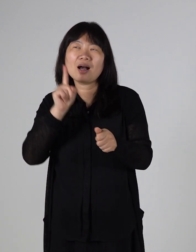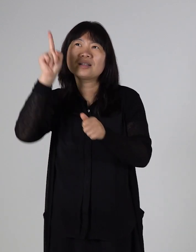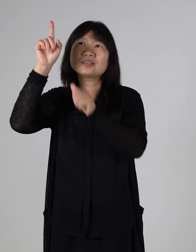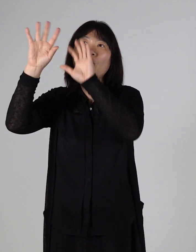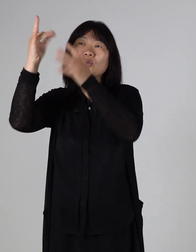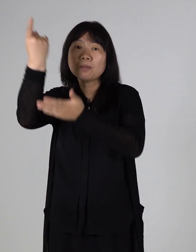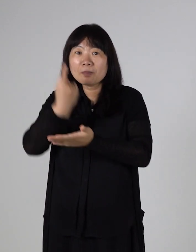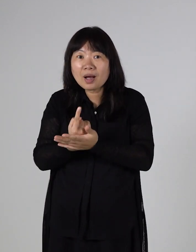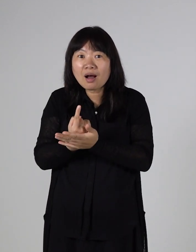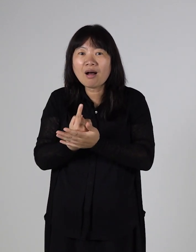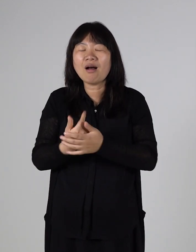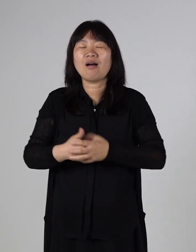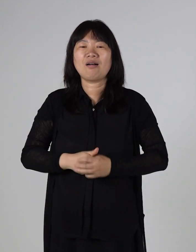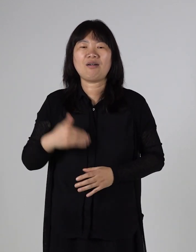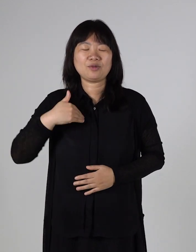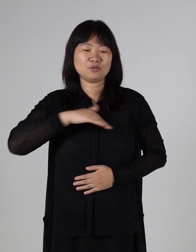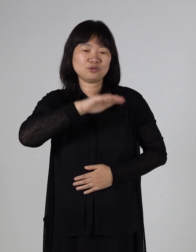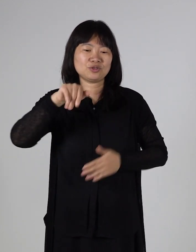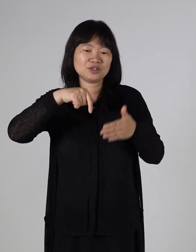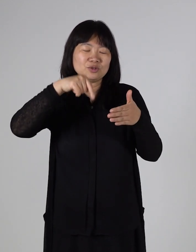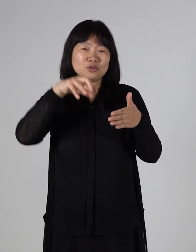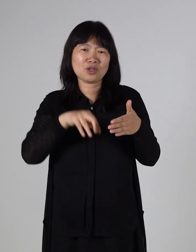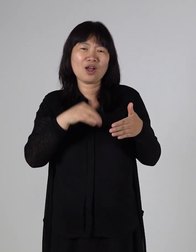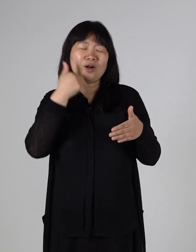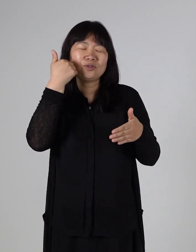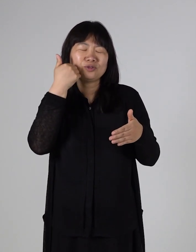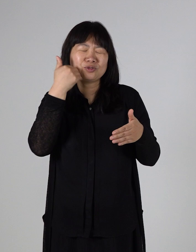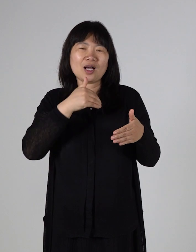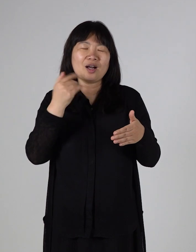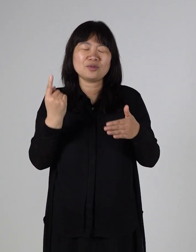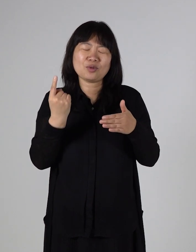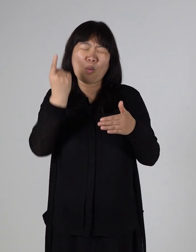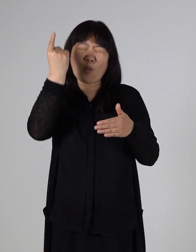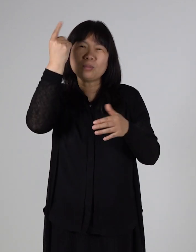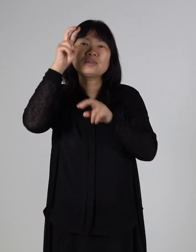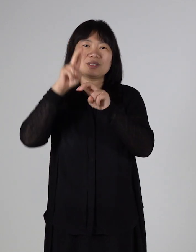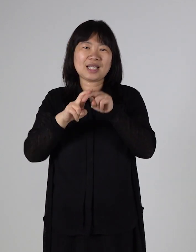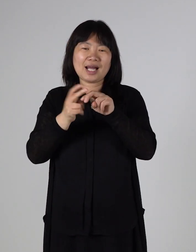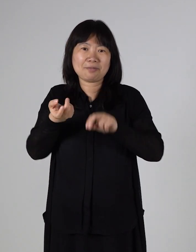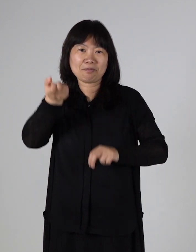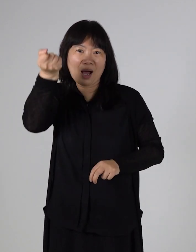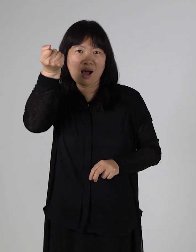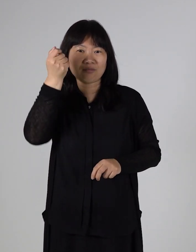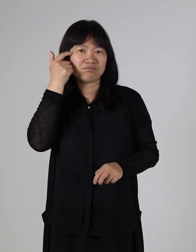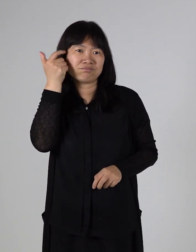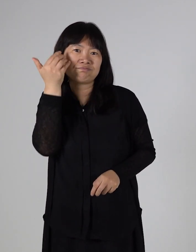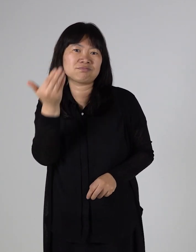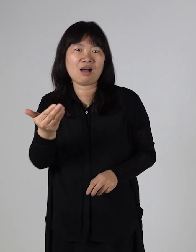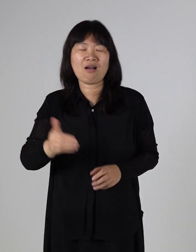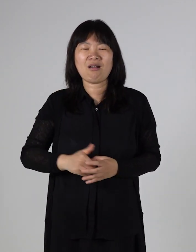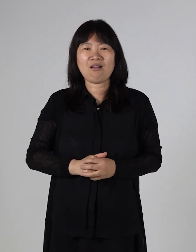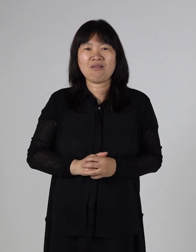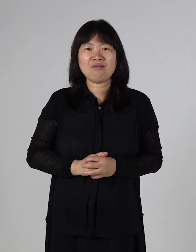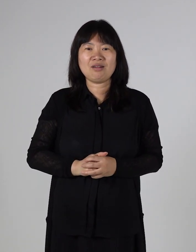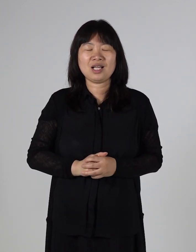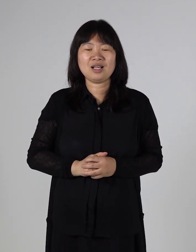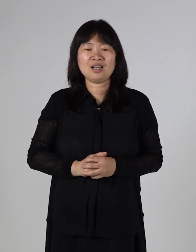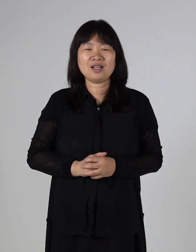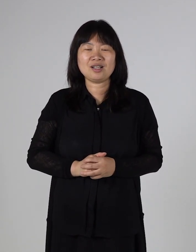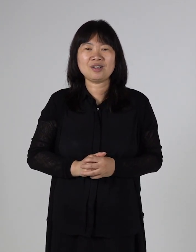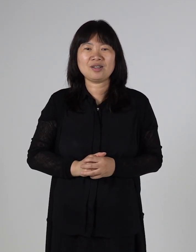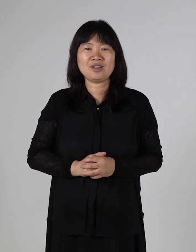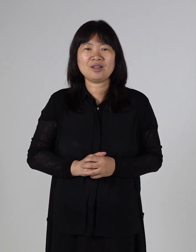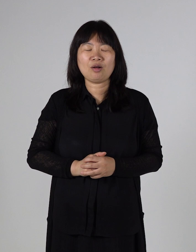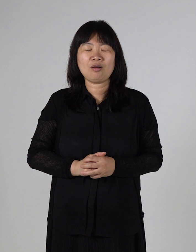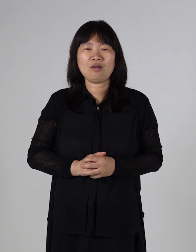천국이 임하면 우리 중에 누가 큰 자가 됩니까? 누가 국무총리가 됩니까? 이제 내각 구성을 빨리 해야 될 거